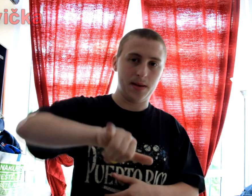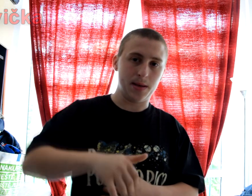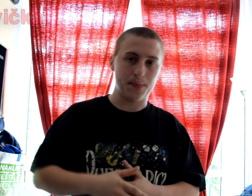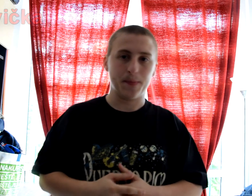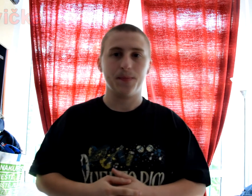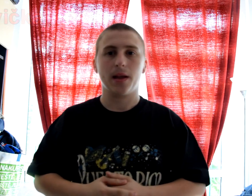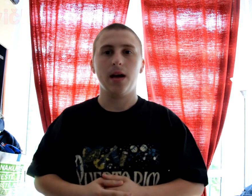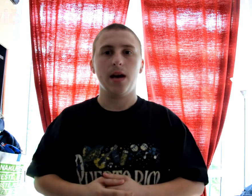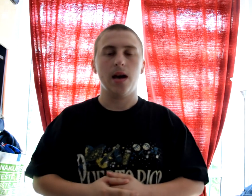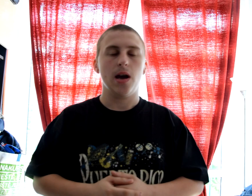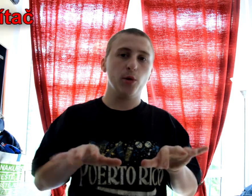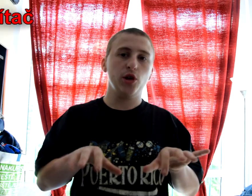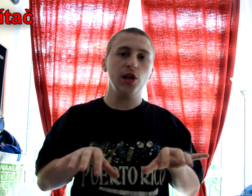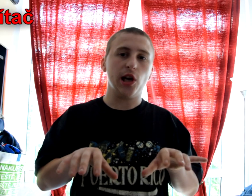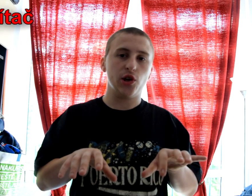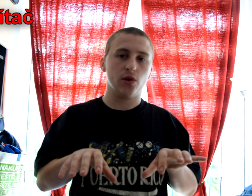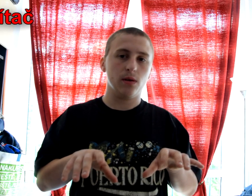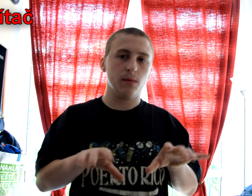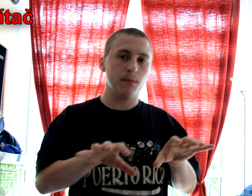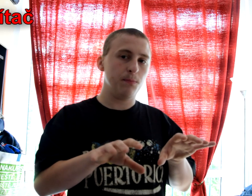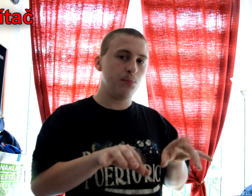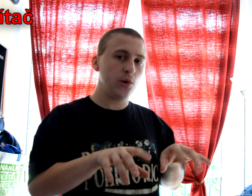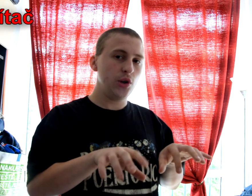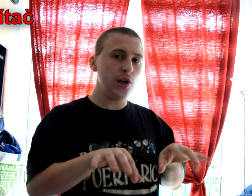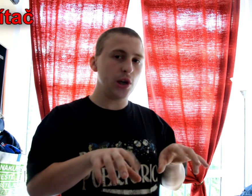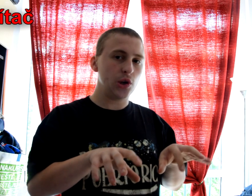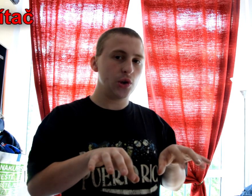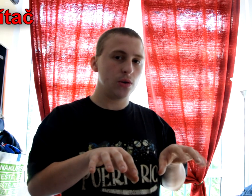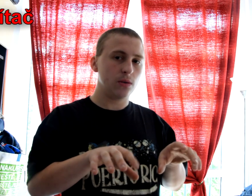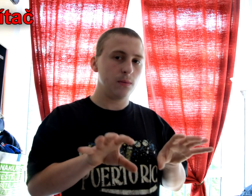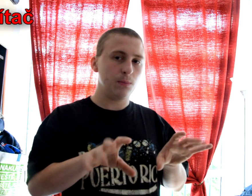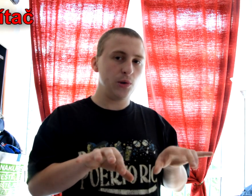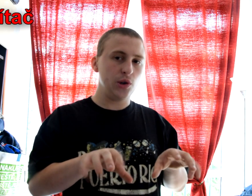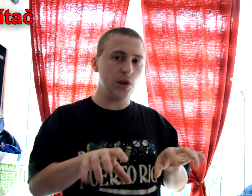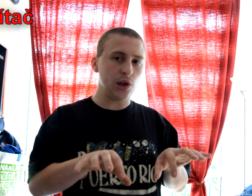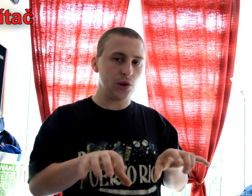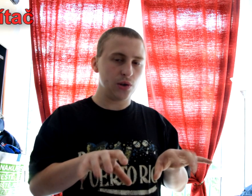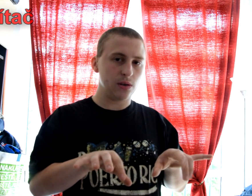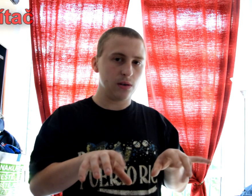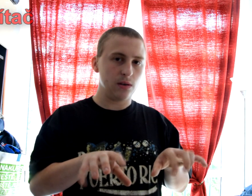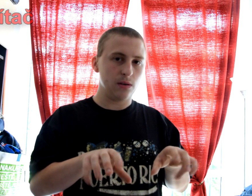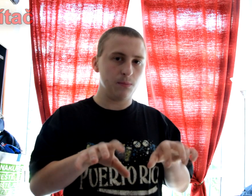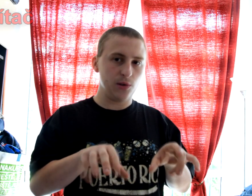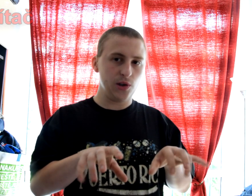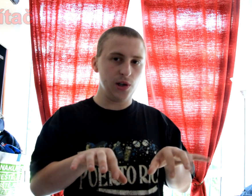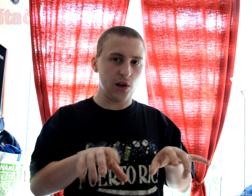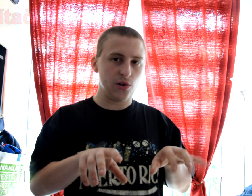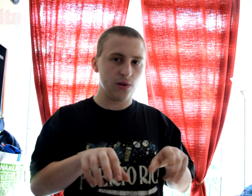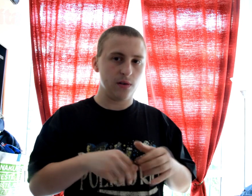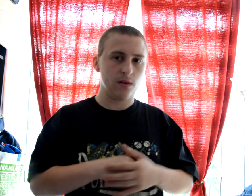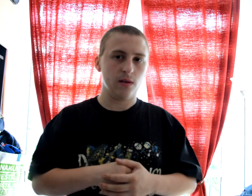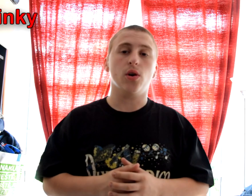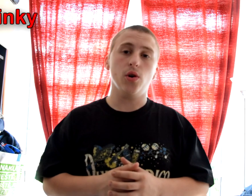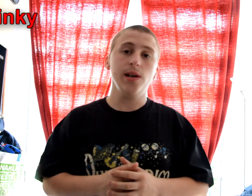Konvice. Počítač. Počítač. Počítač. Počítač.